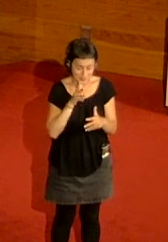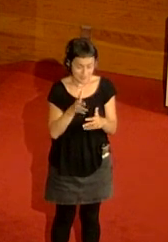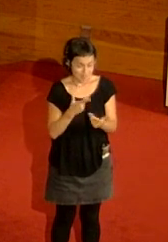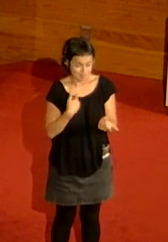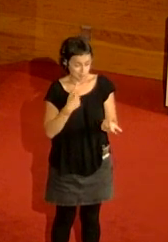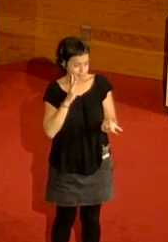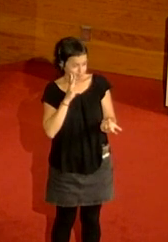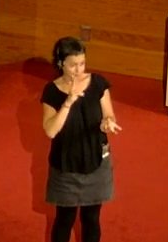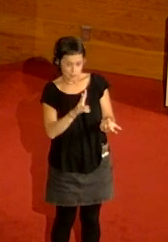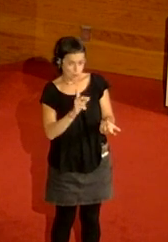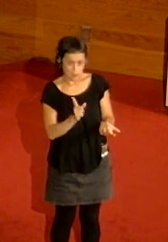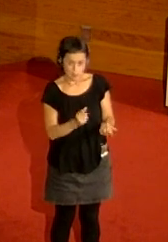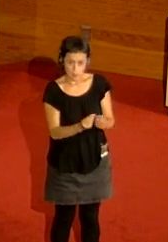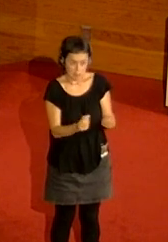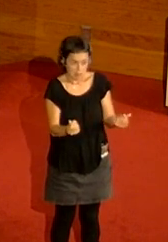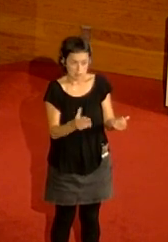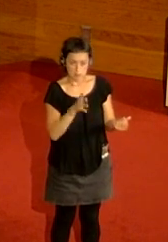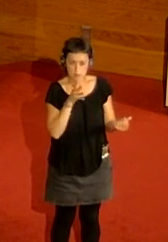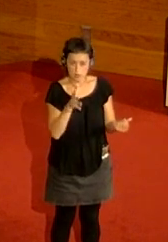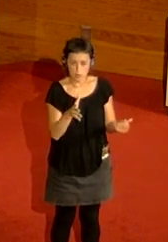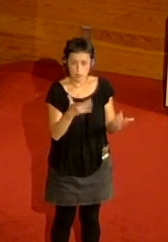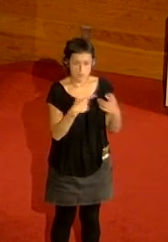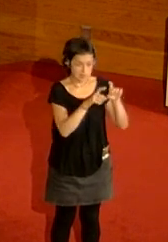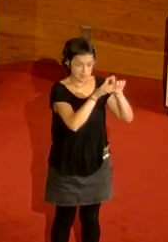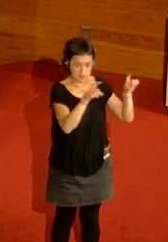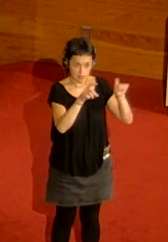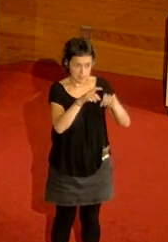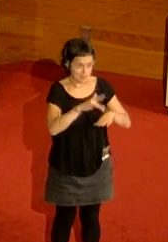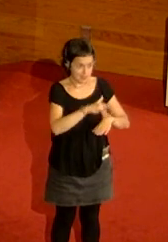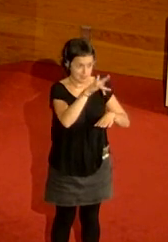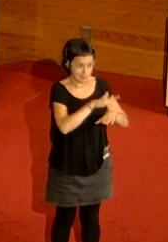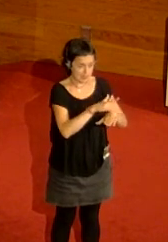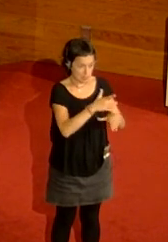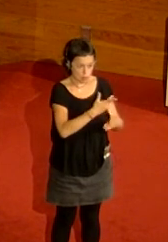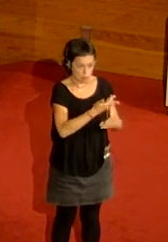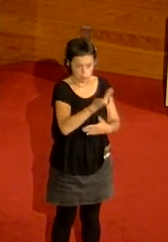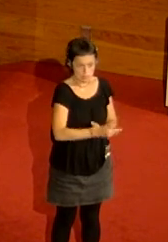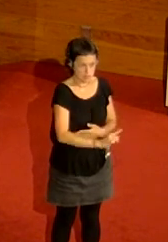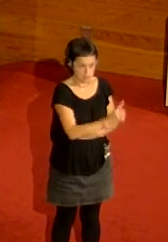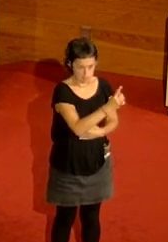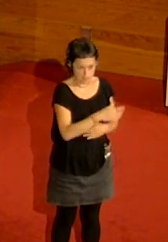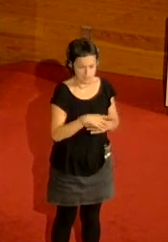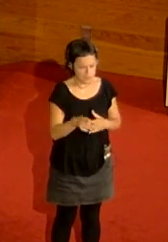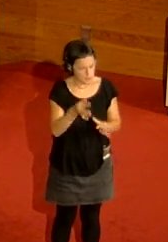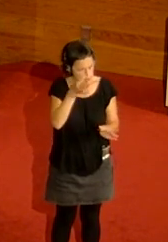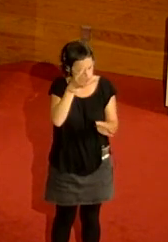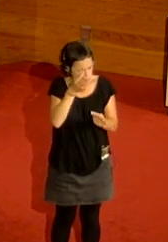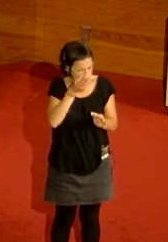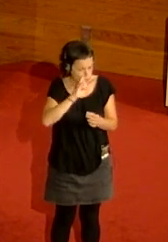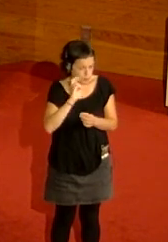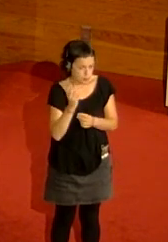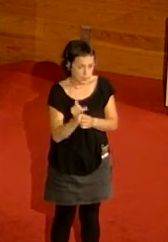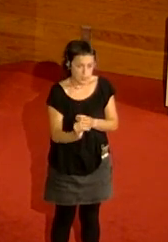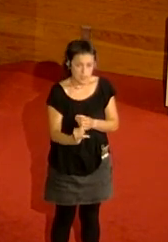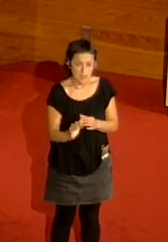porque se convierte en el corazón empresarial de las Industrias digitales y esto tiene tiene muchos matices por supuesto pero en